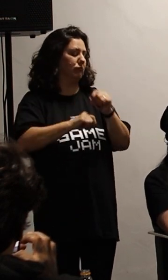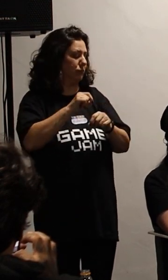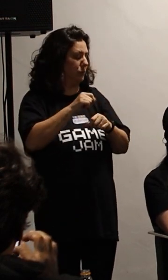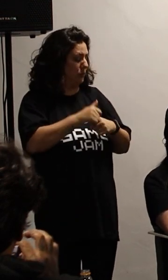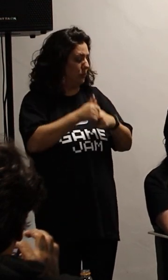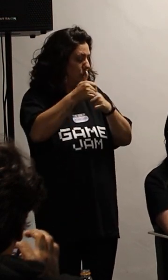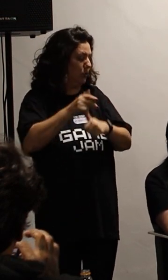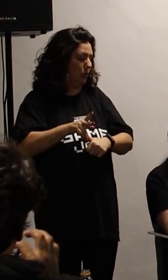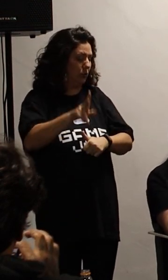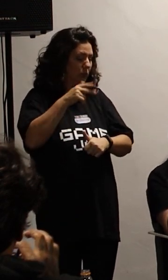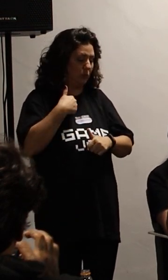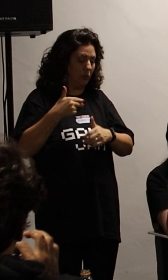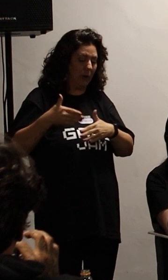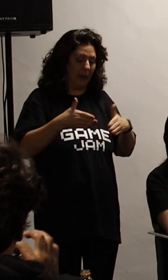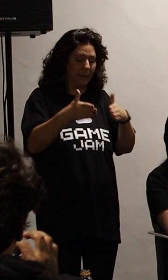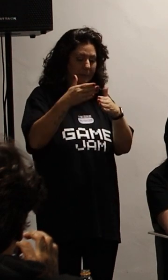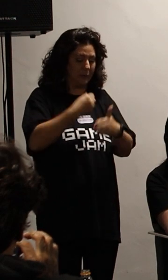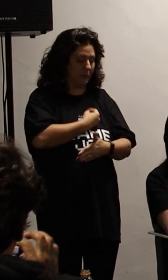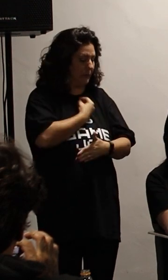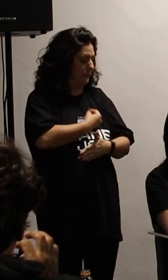seguir o meu caminho. Próximo.